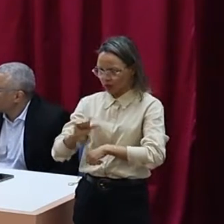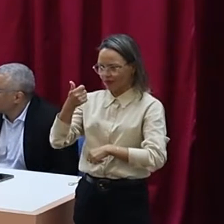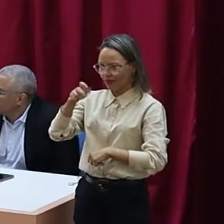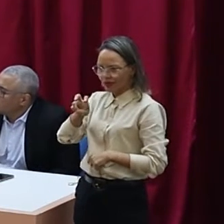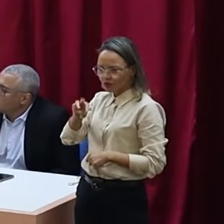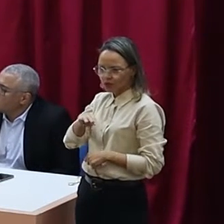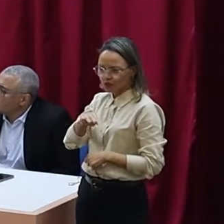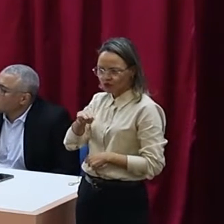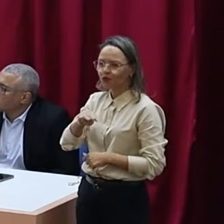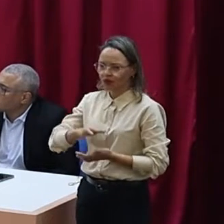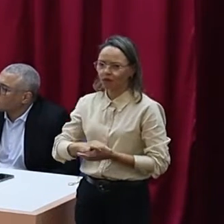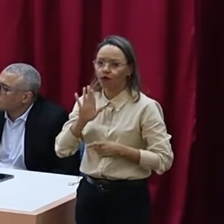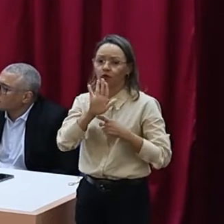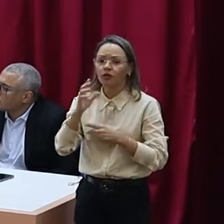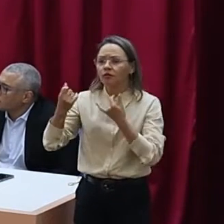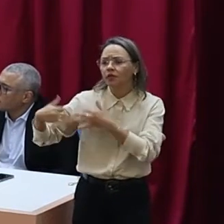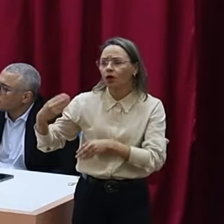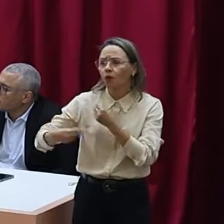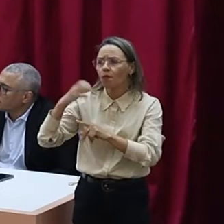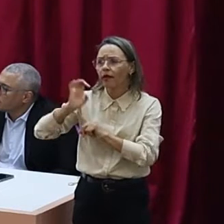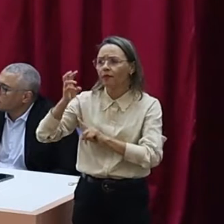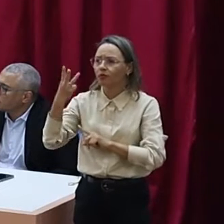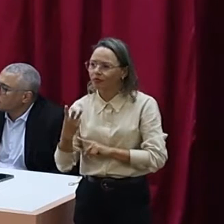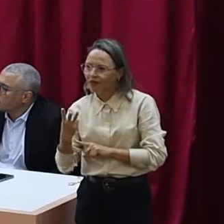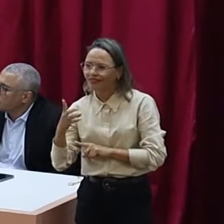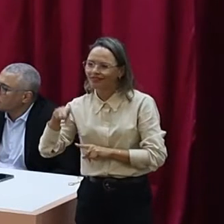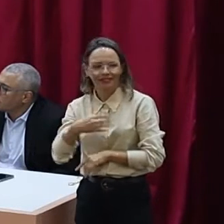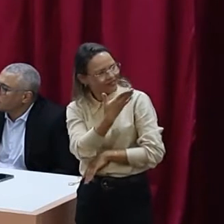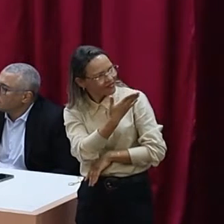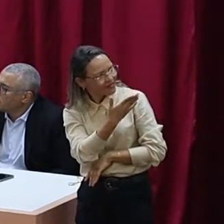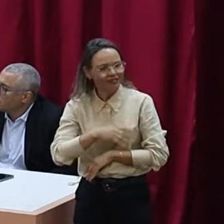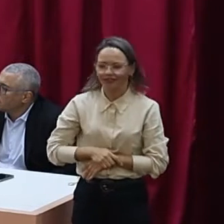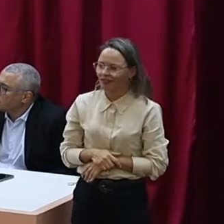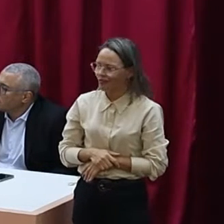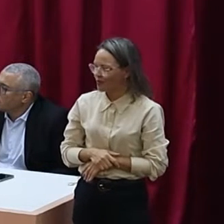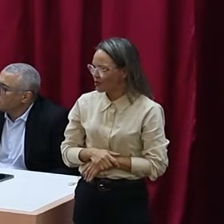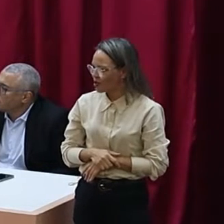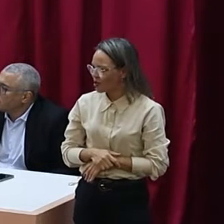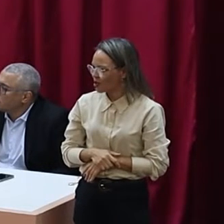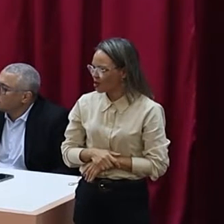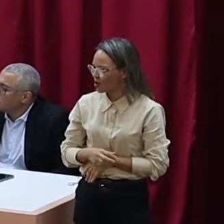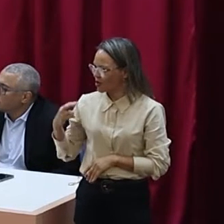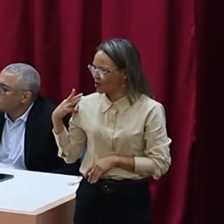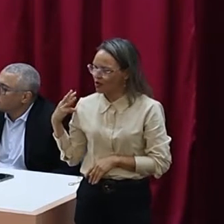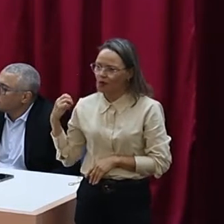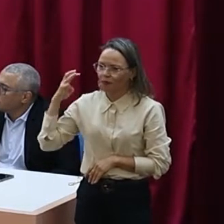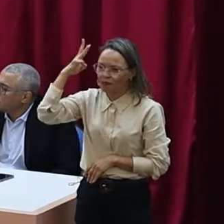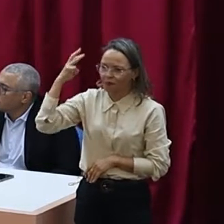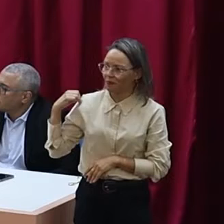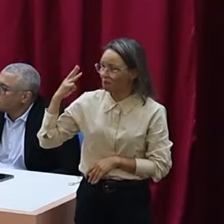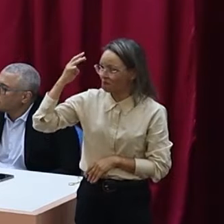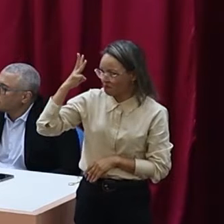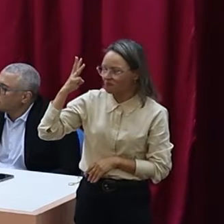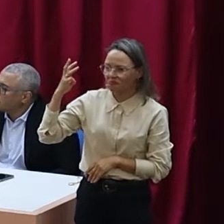minutos. Então, eu vou falar um pouco do capítulo 3, que é sobre a Marielle, né? Que,